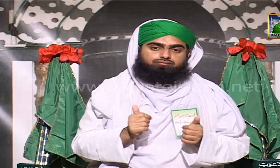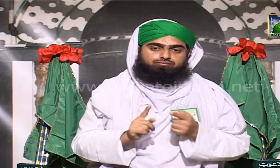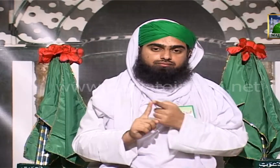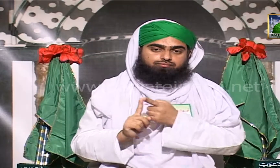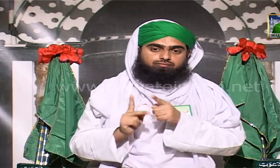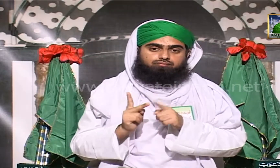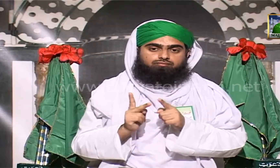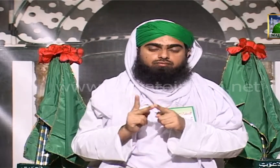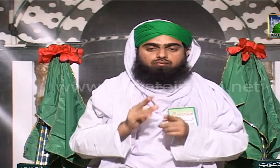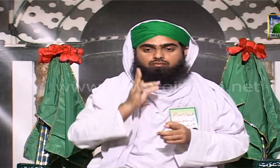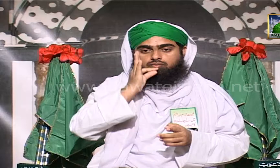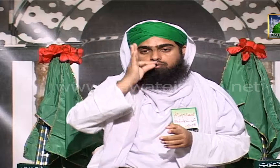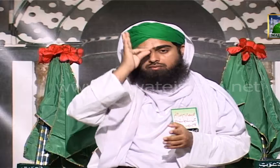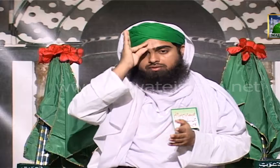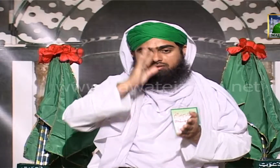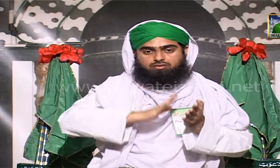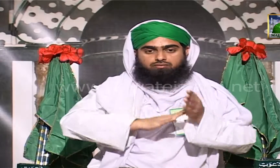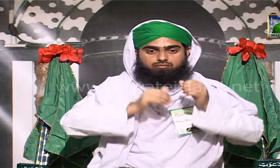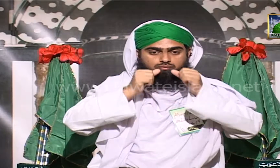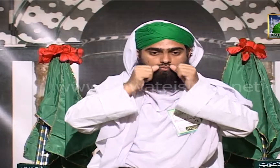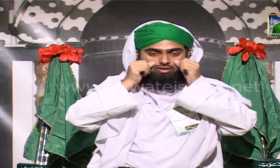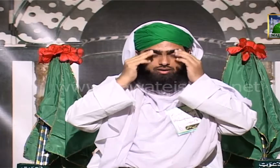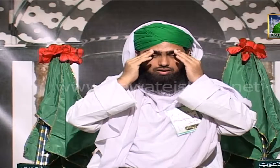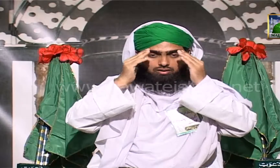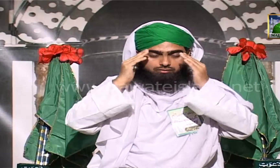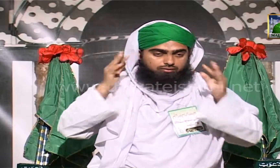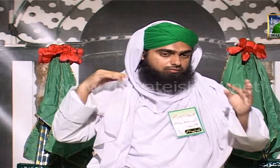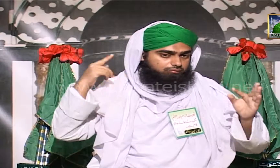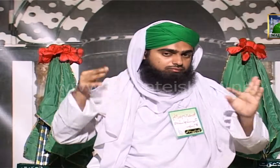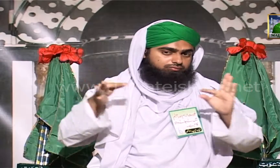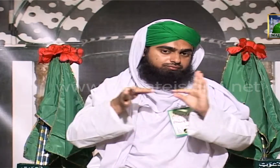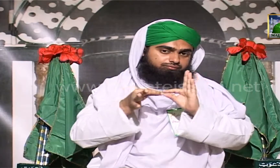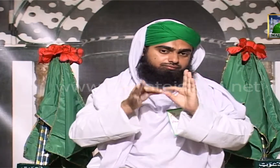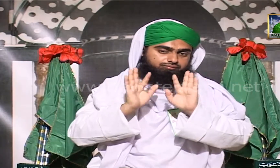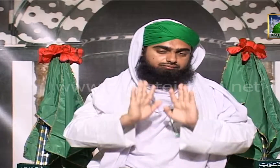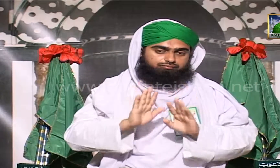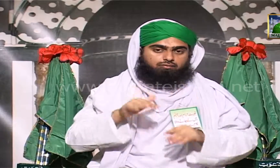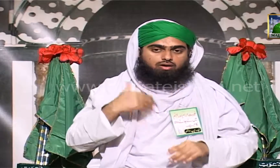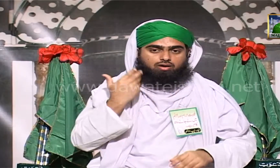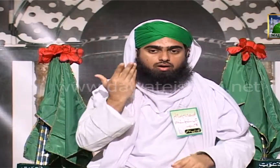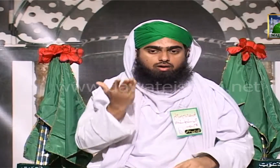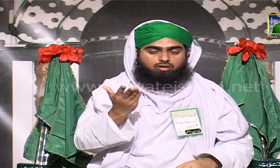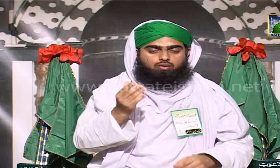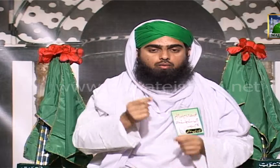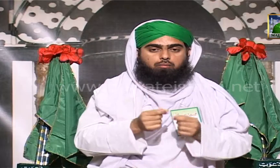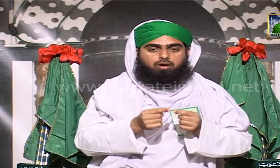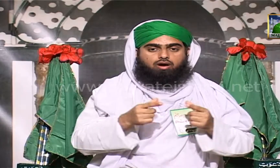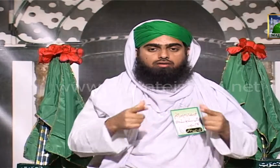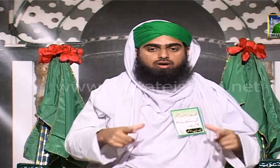نبی آخر الزمان صلی اللہ علیہ وسلم کے امتی ہیں اور شہنشاہ بغداد حضور غوث پاک